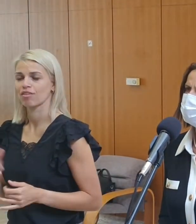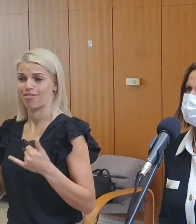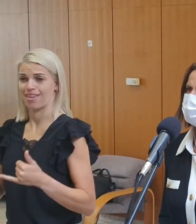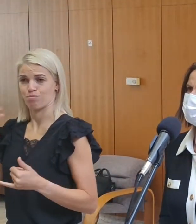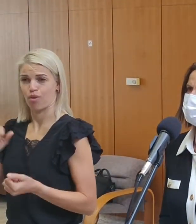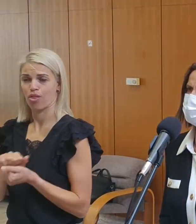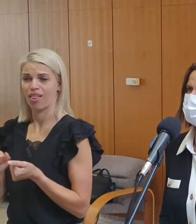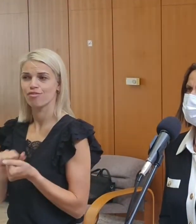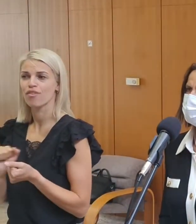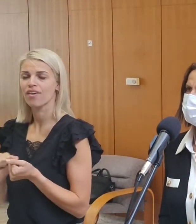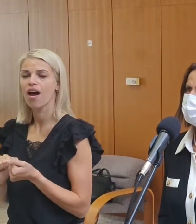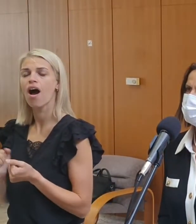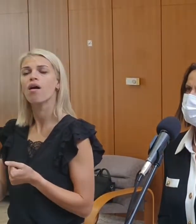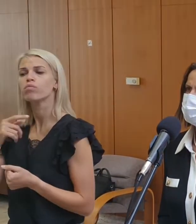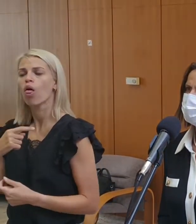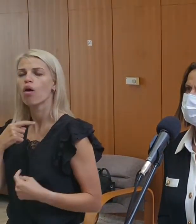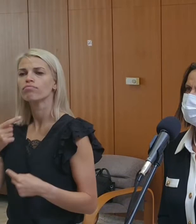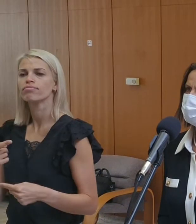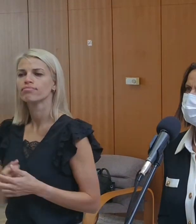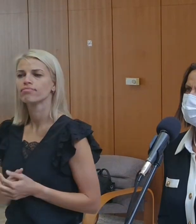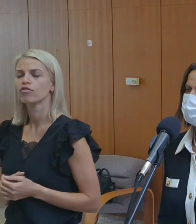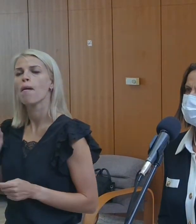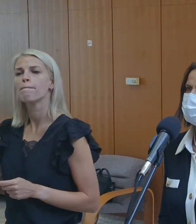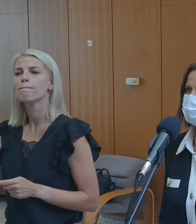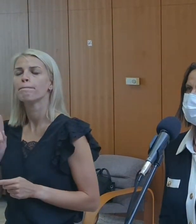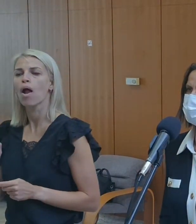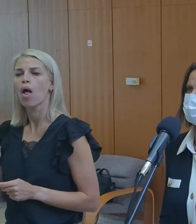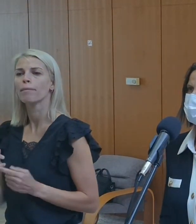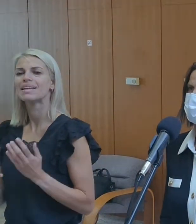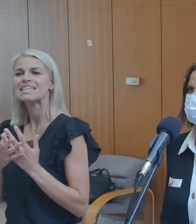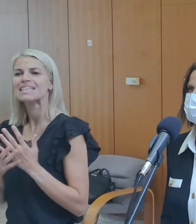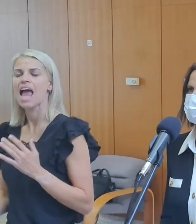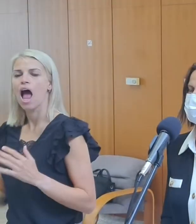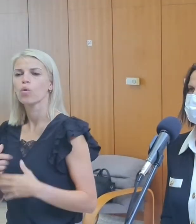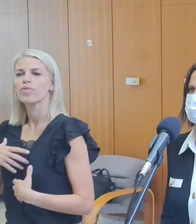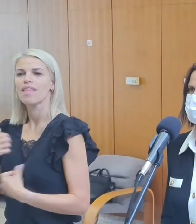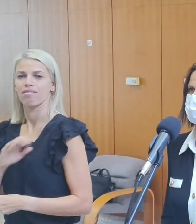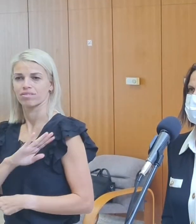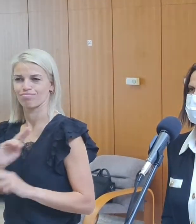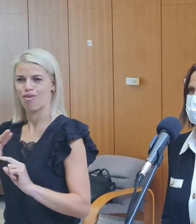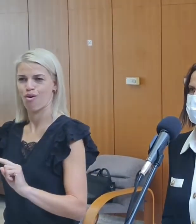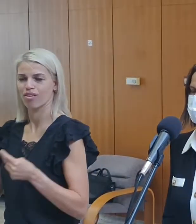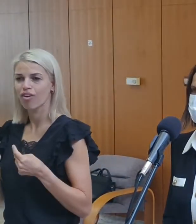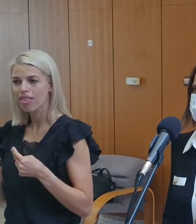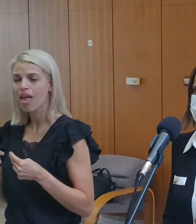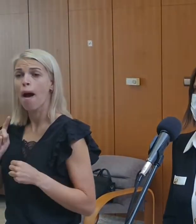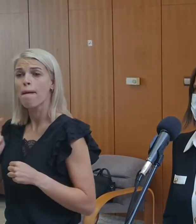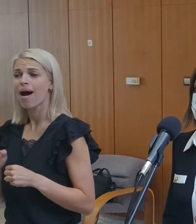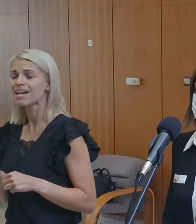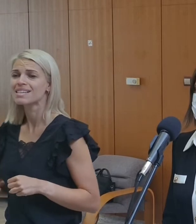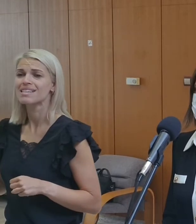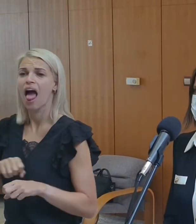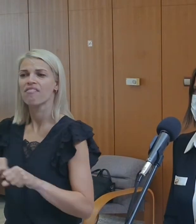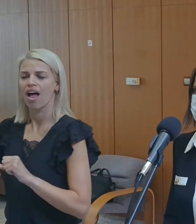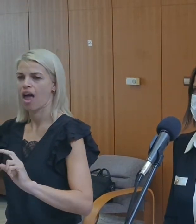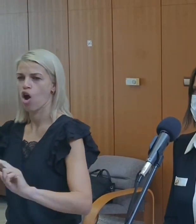vyjadil k tomu, že v podstate by asi mali stiahnuť návrh na vaše odvolanie a že by sa malo odvolávať celá vláda pre to, čo sa tu